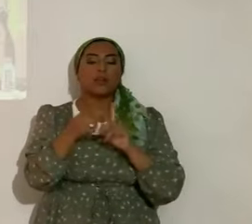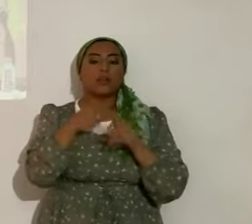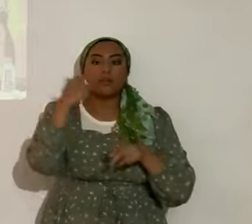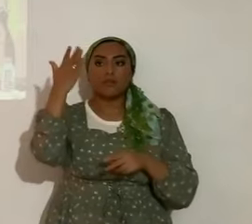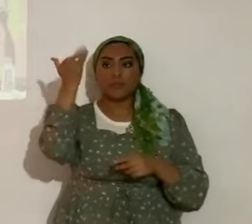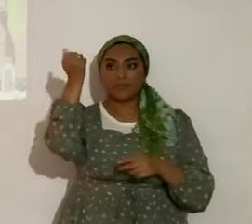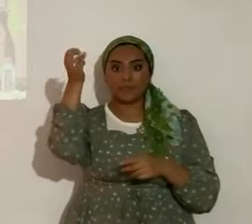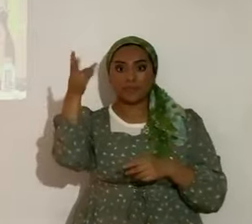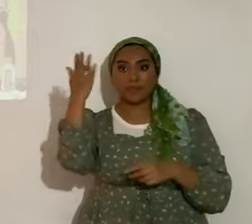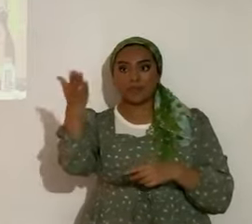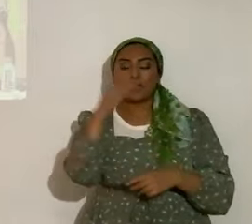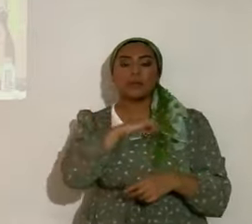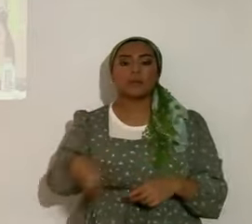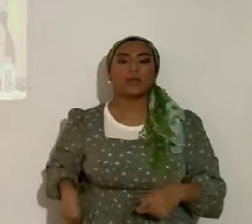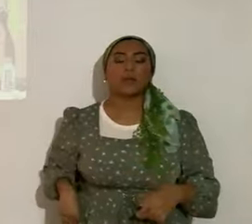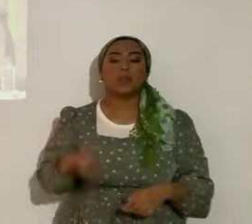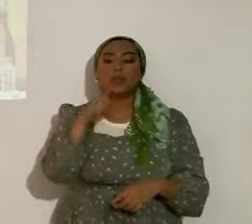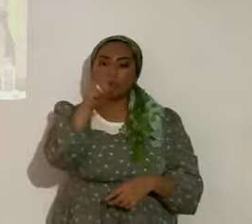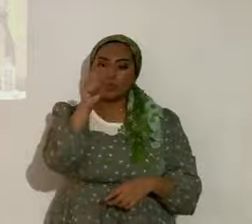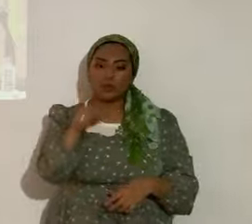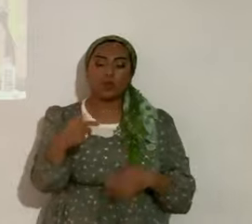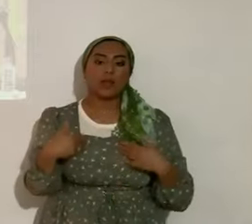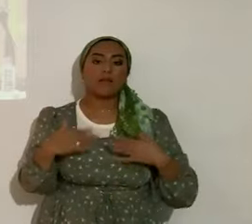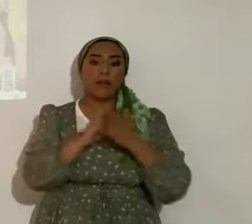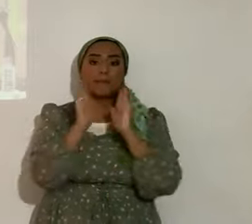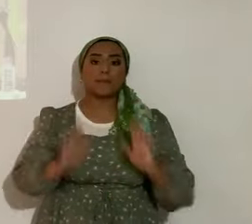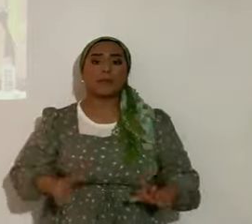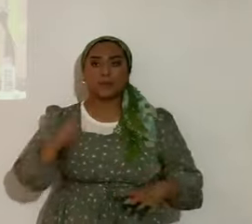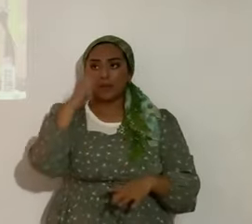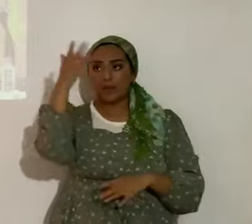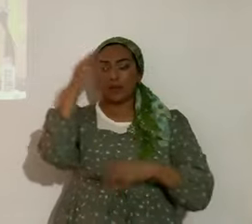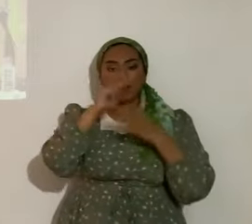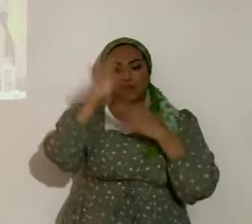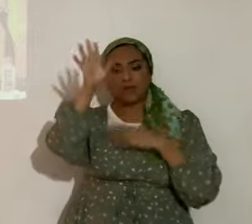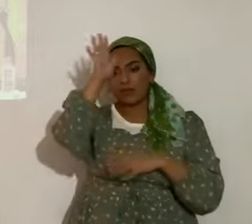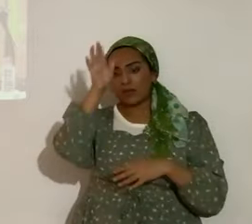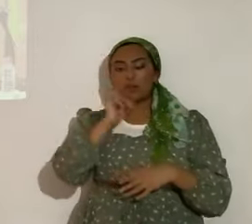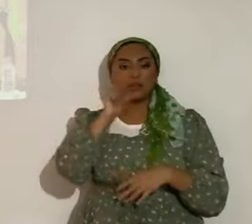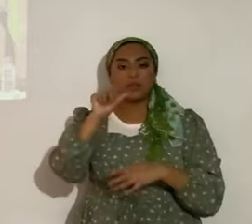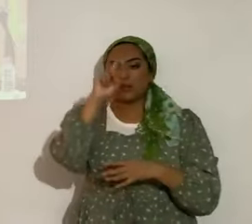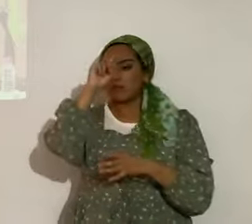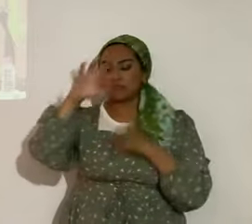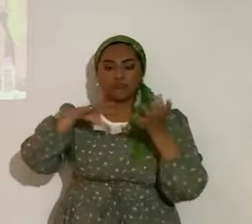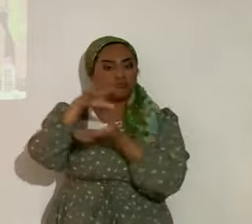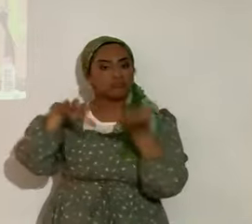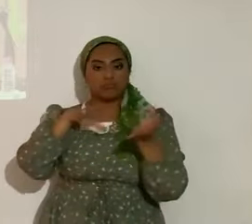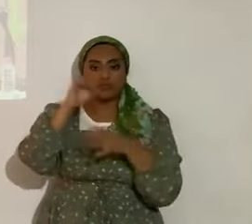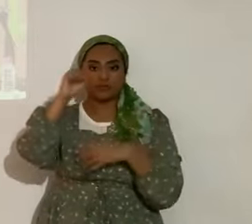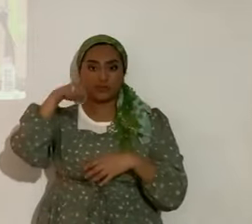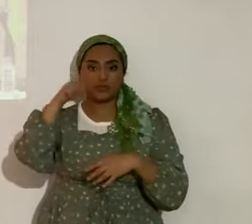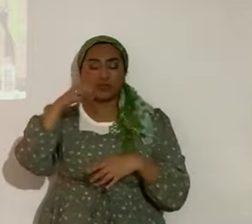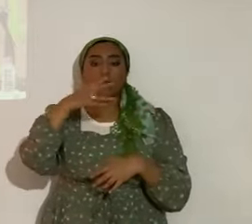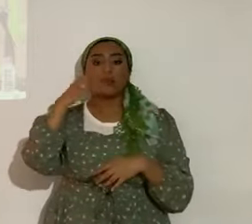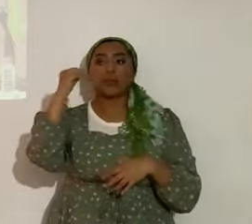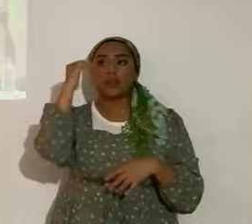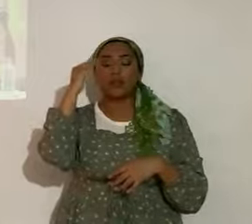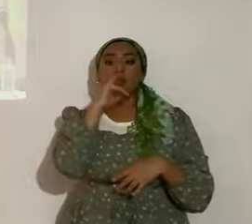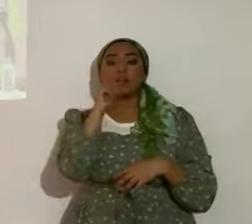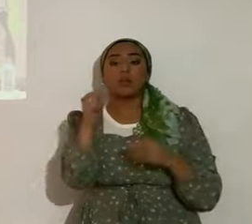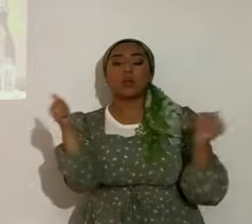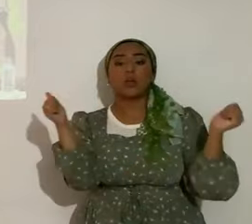Yahshua HaMashiach, entonces tú tienes que tener paz, porque el Eterno no es confusión, ¿de acuerdo? Y es con